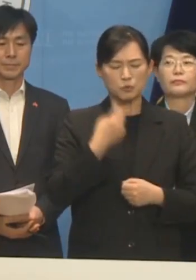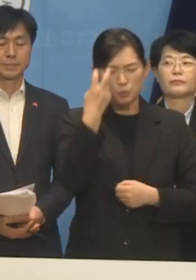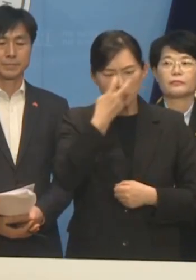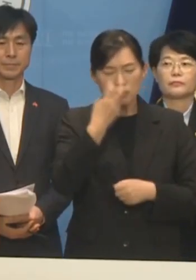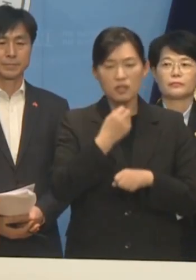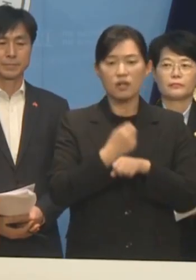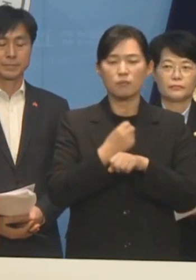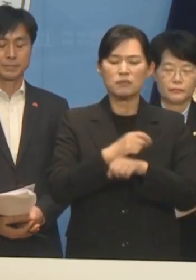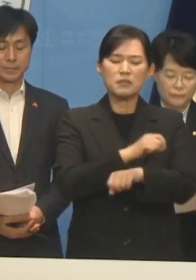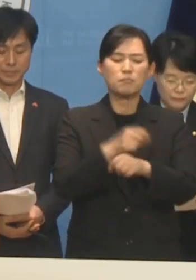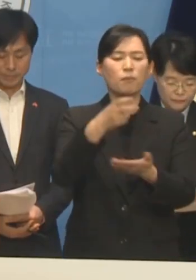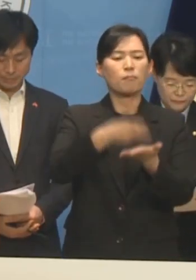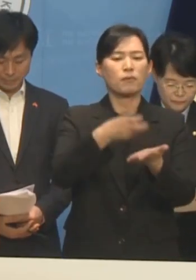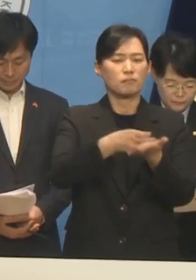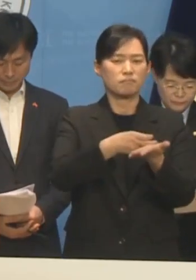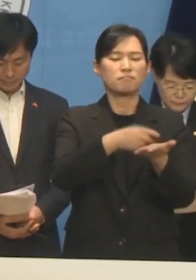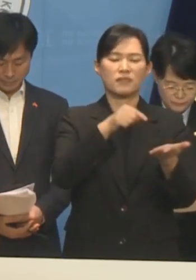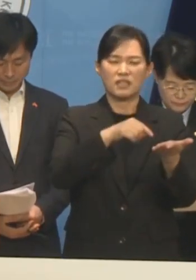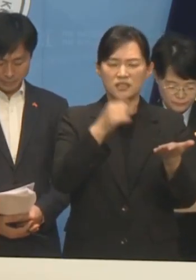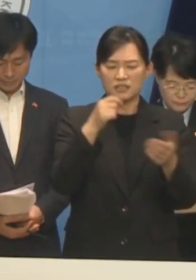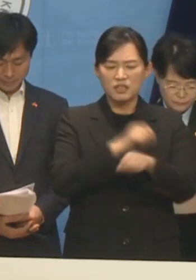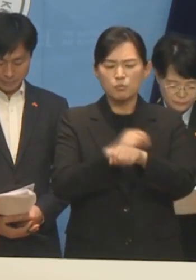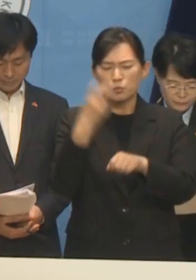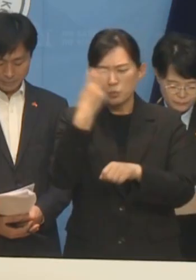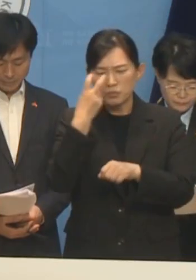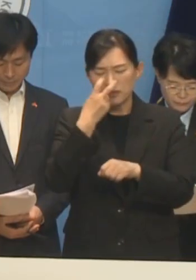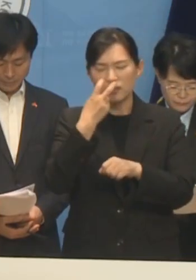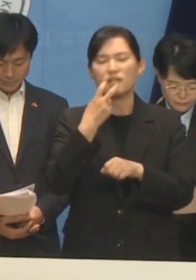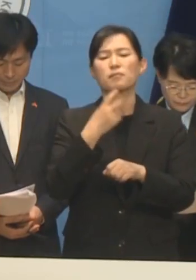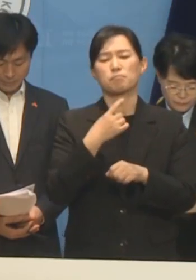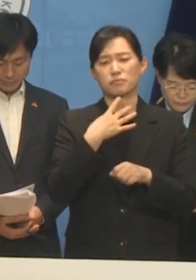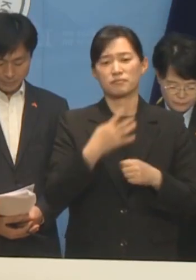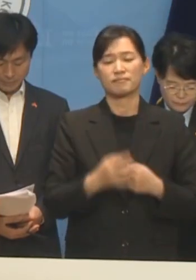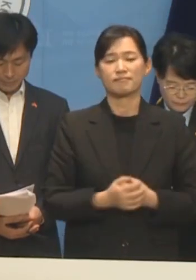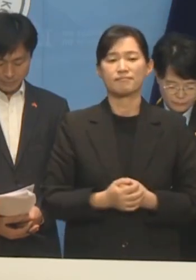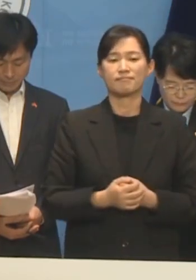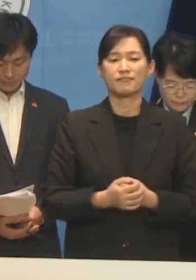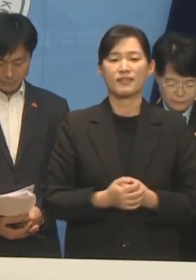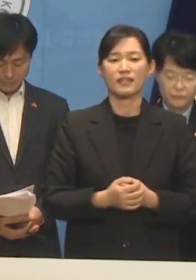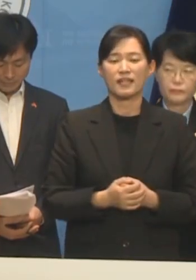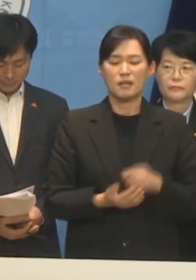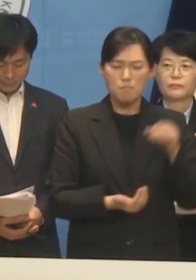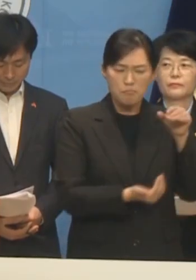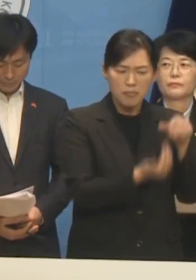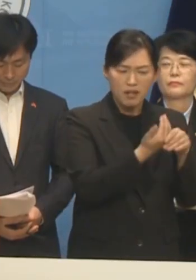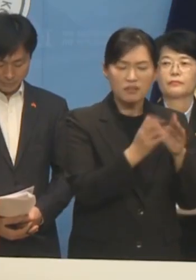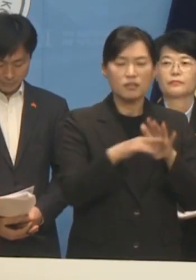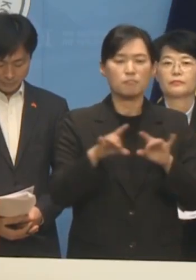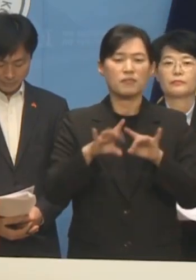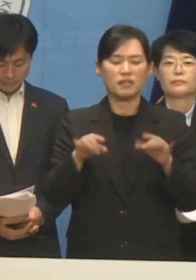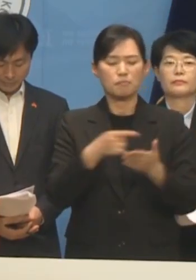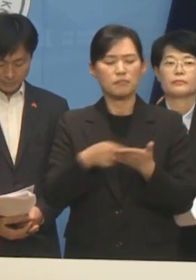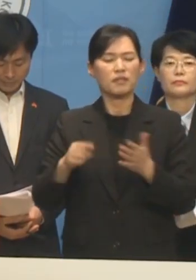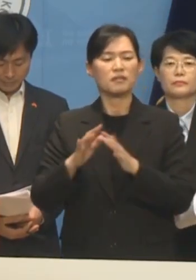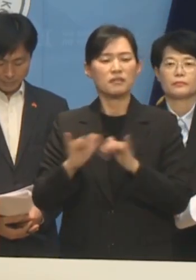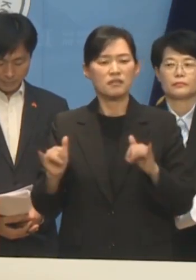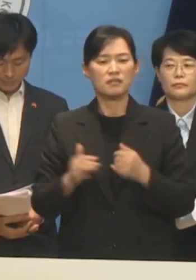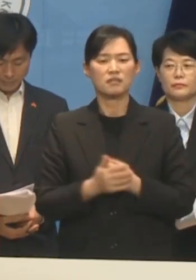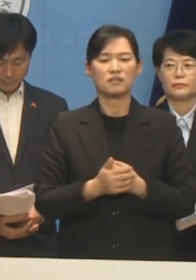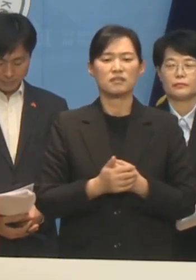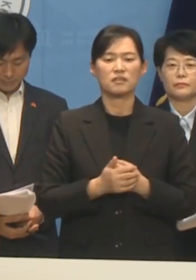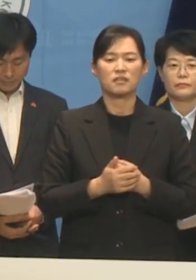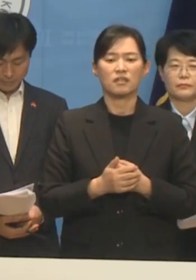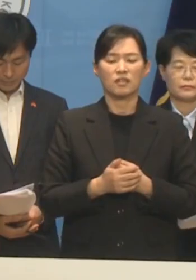혹은 특별법으로 설치한 특별조사회의 조사를 통해 이루어졌습니다. 참사가 발생할 때마다 피해자들은